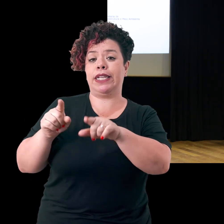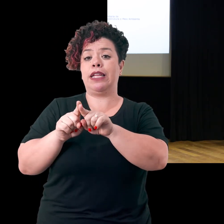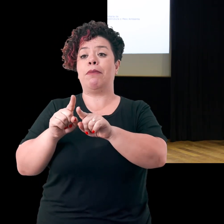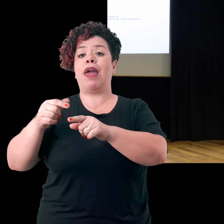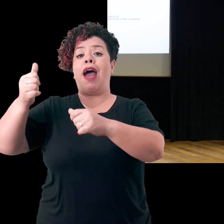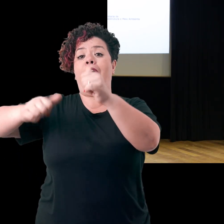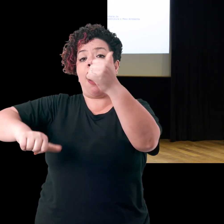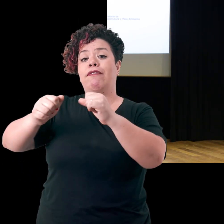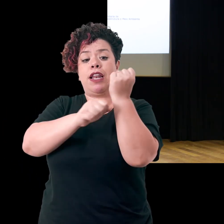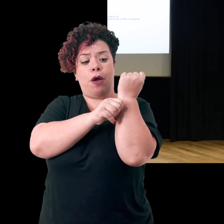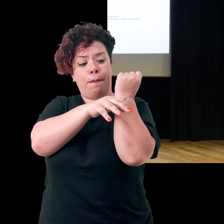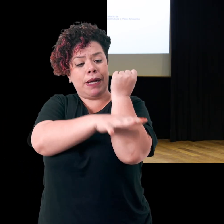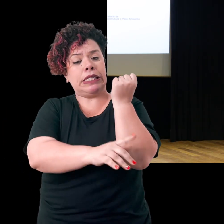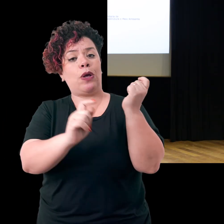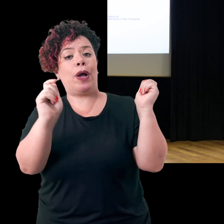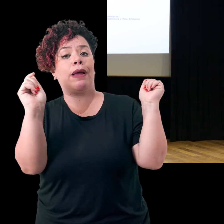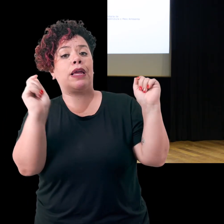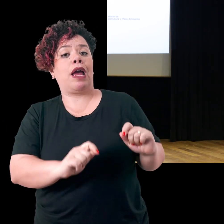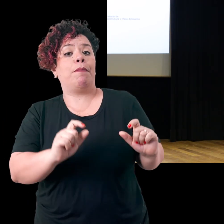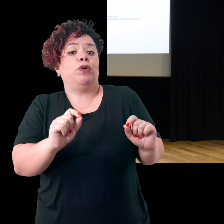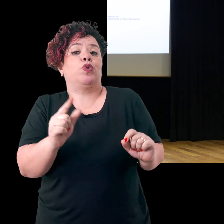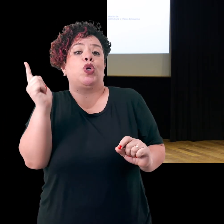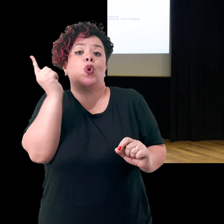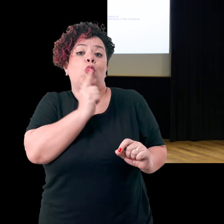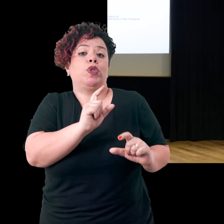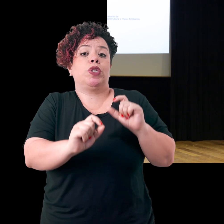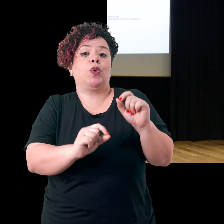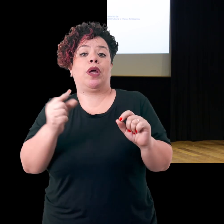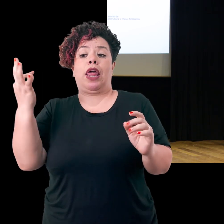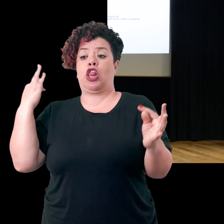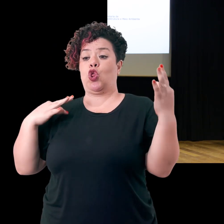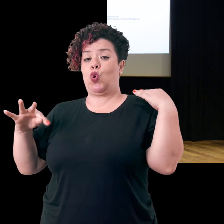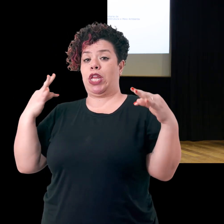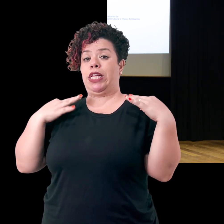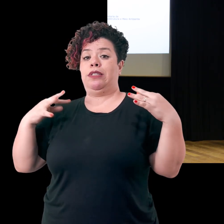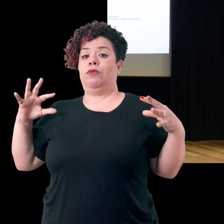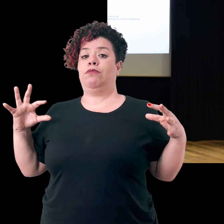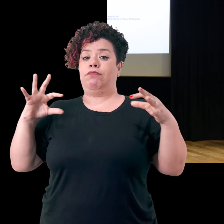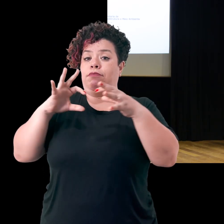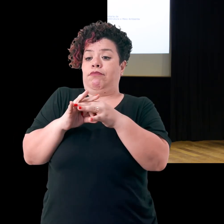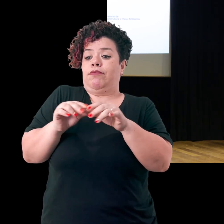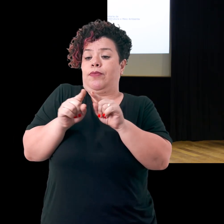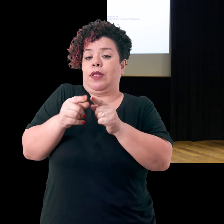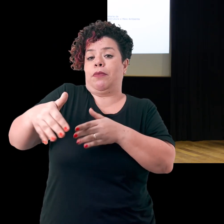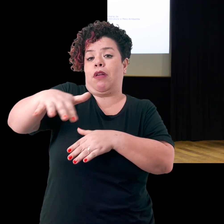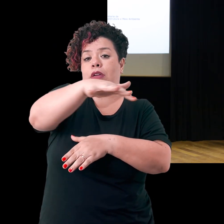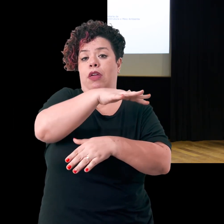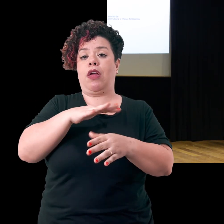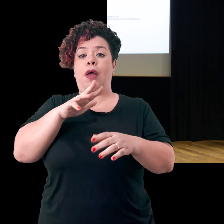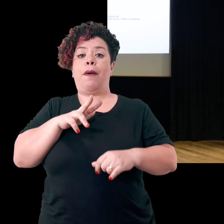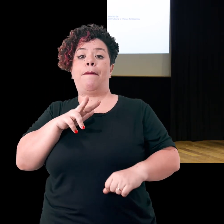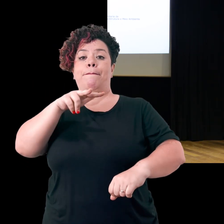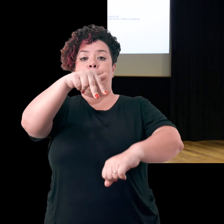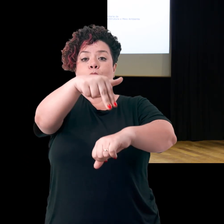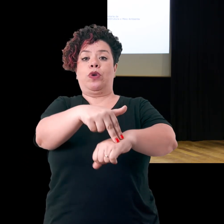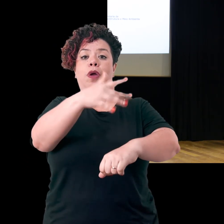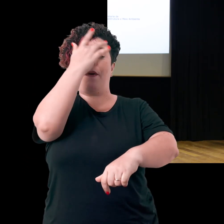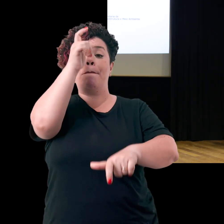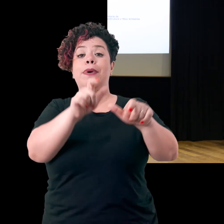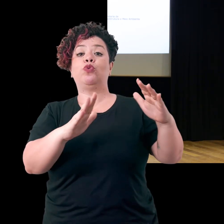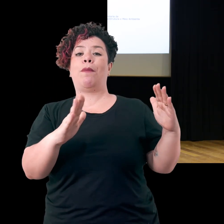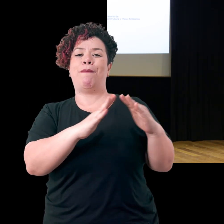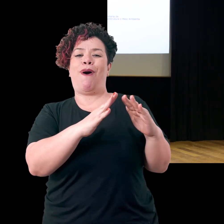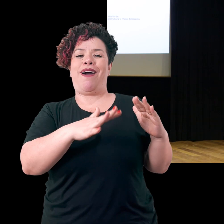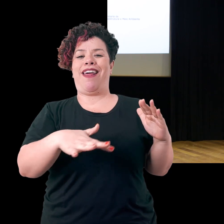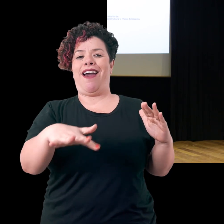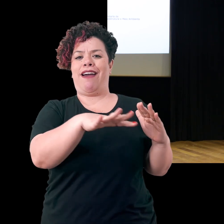os manguezais com potencial para a realização de ecoturismo, fortalecendo as comunidades tradicionais locais como protagonistas. Ou seja, como